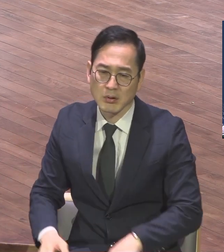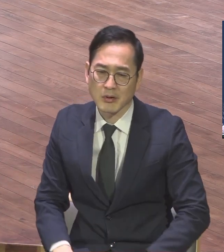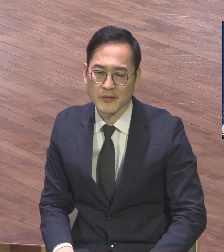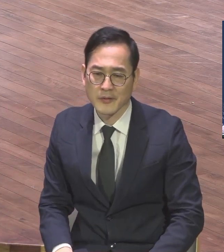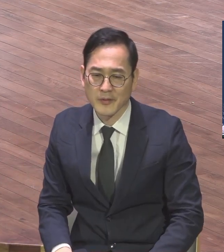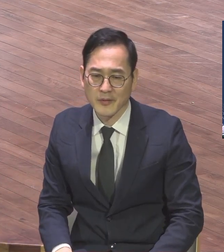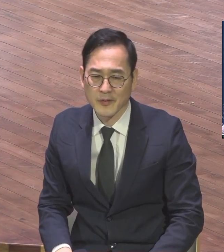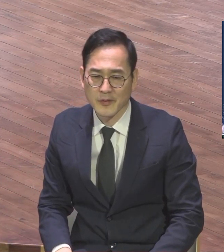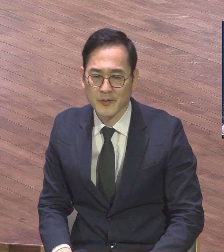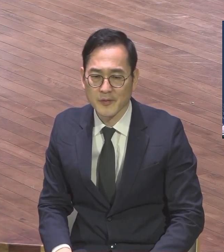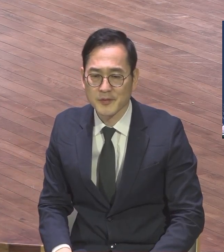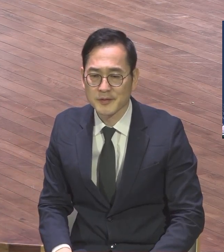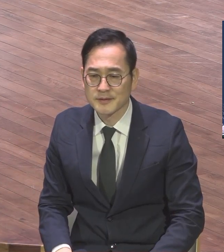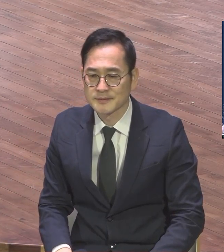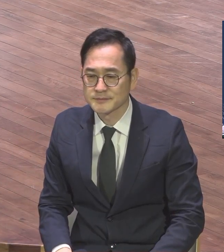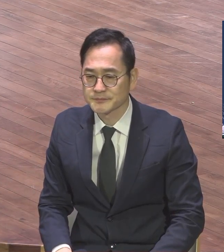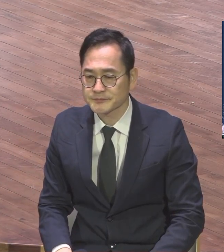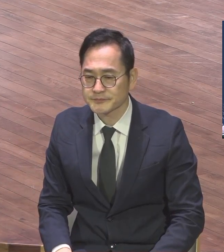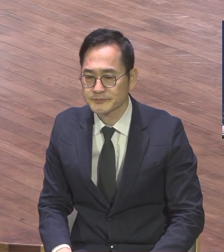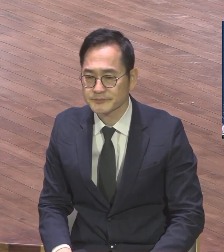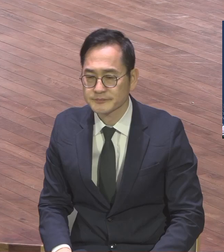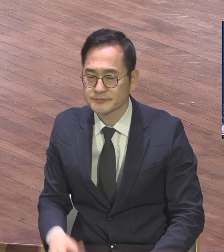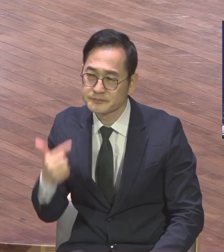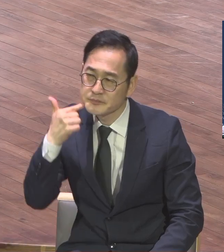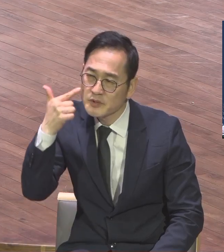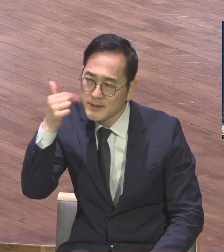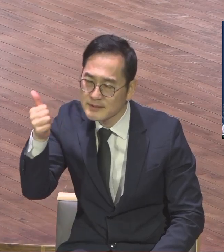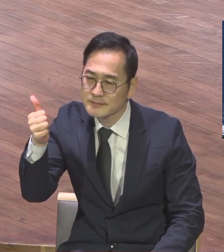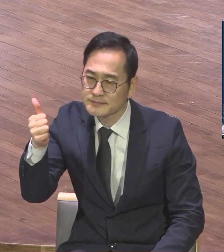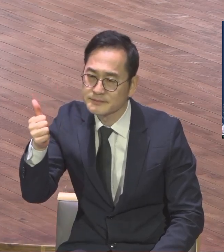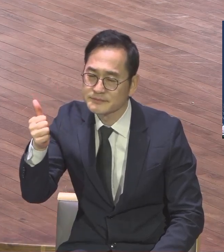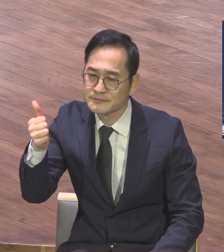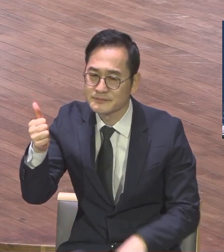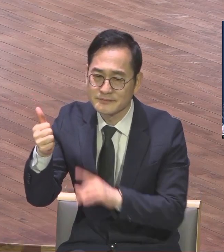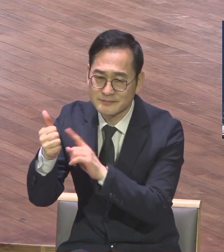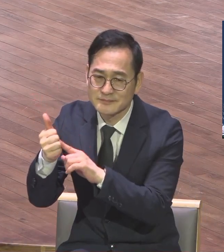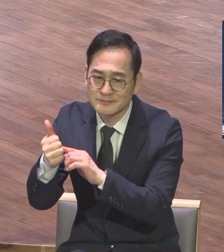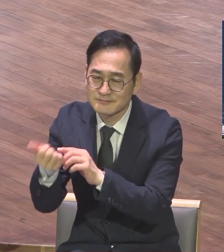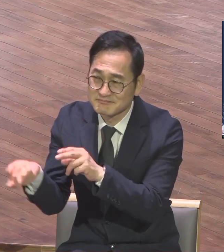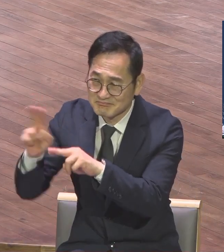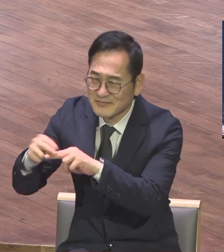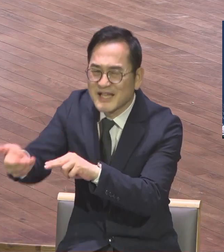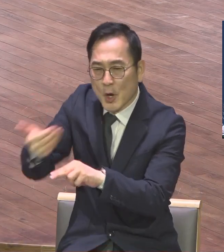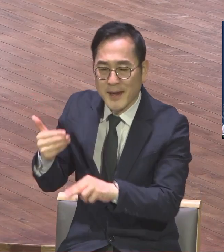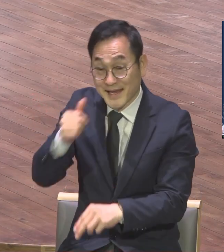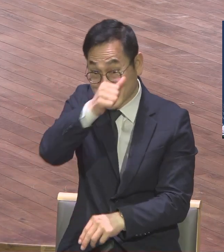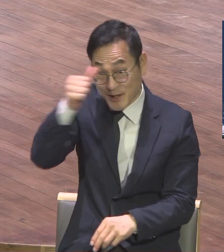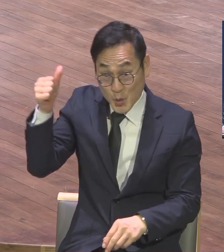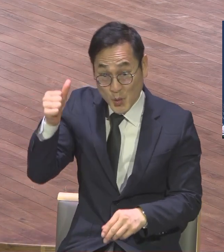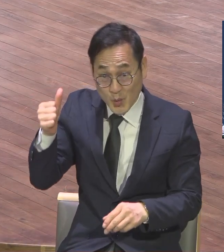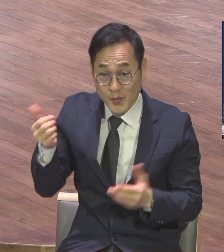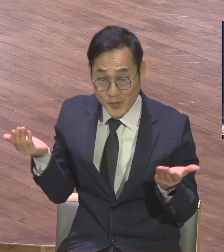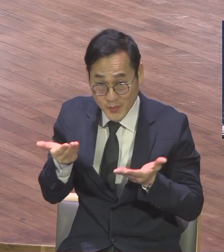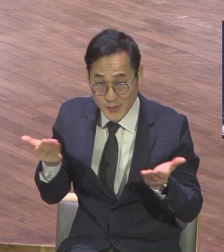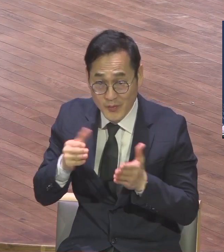분이십니다. 목회자로 헌신하시기 전에도 이미 장로로서